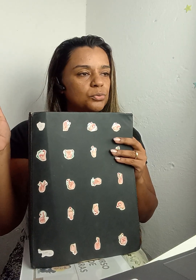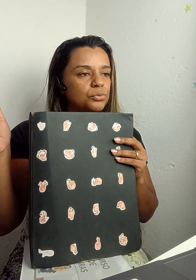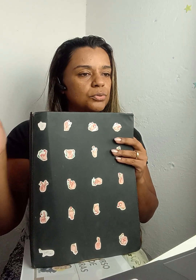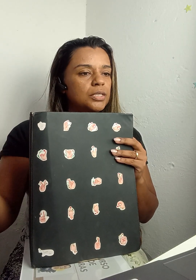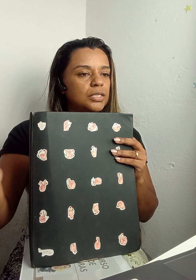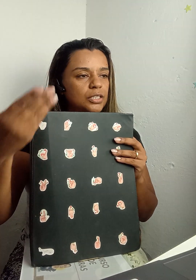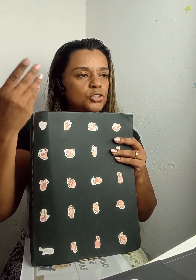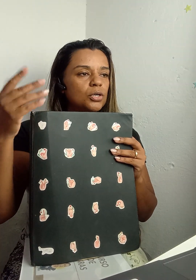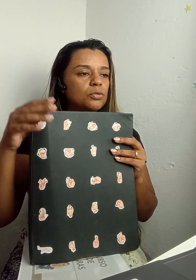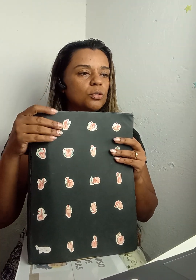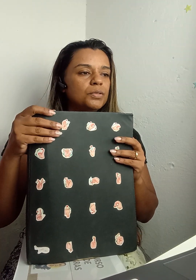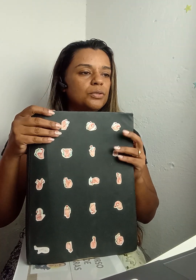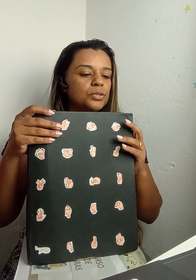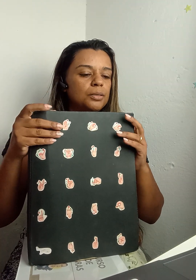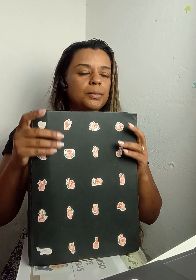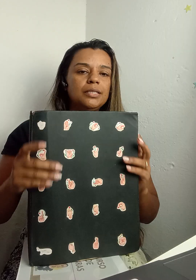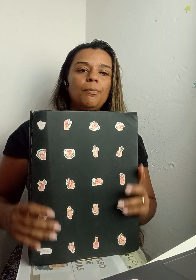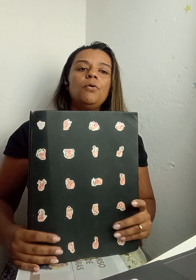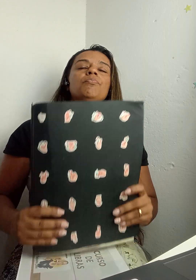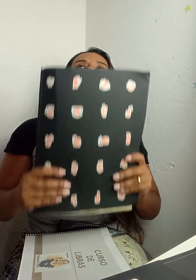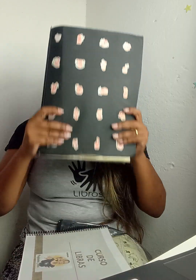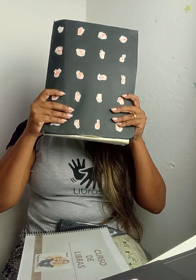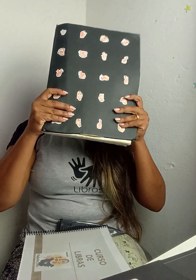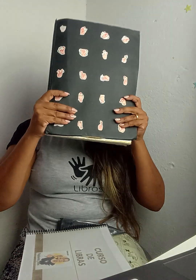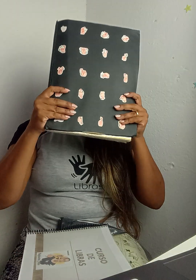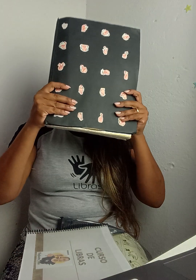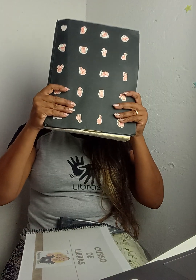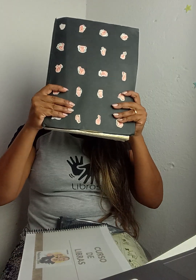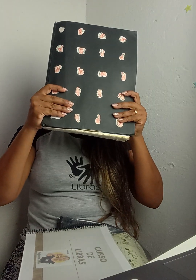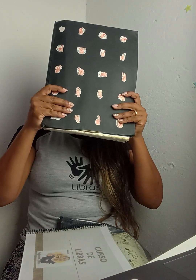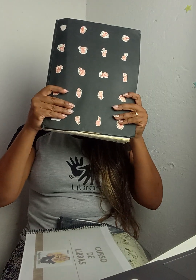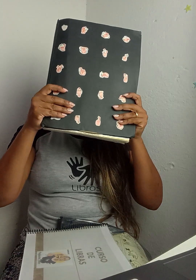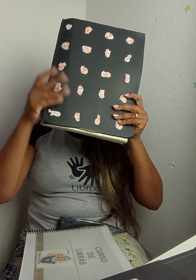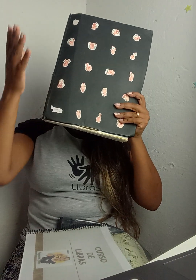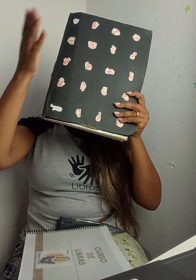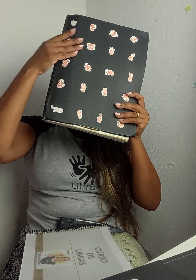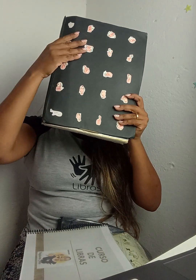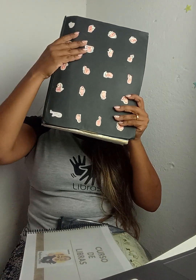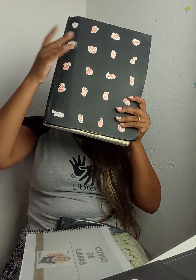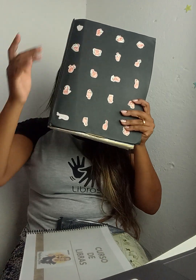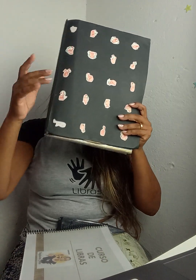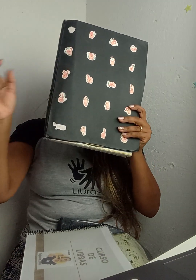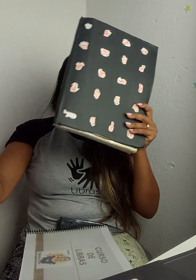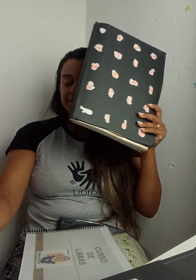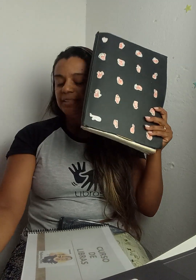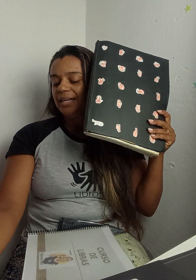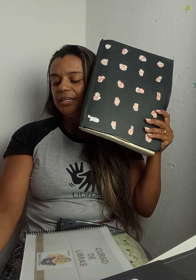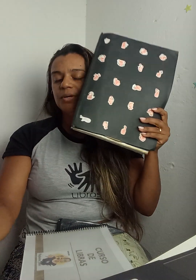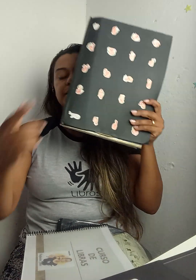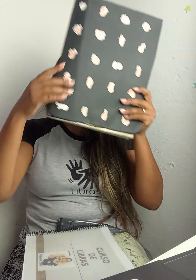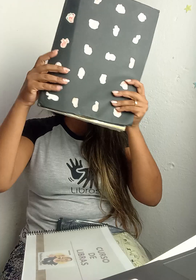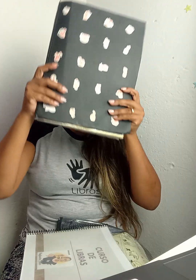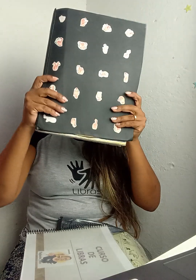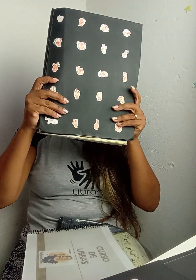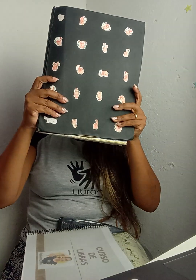tudo. E joga no computador também, tá bom? Sinalário, tá? Sinalário é o caderno, isso aqui